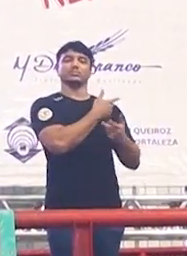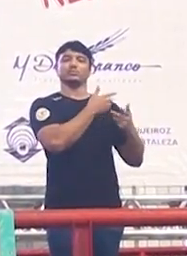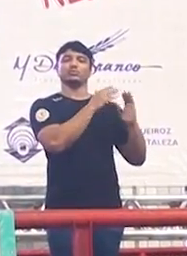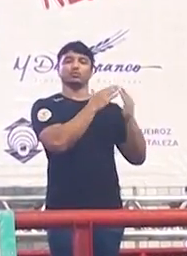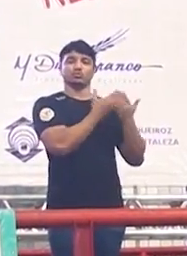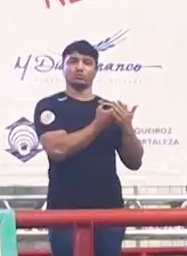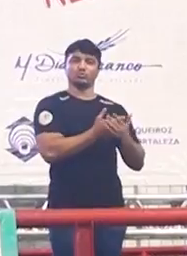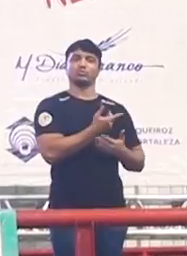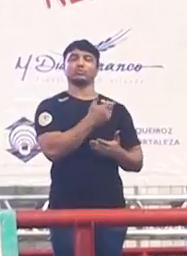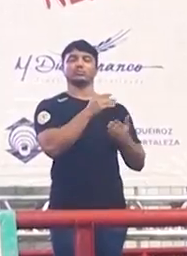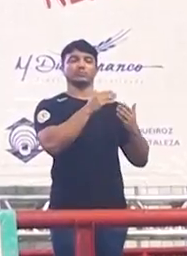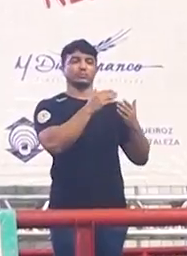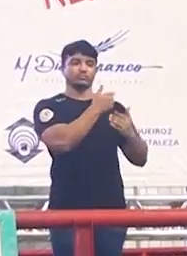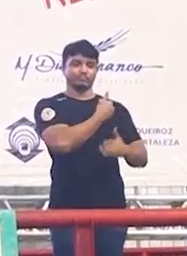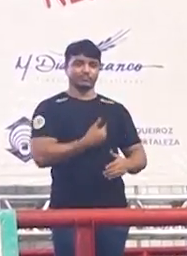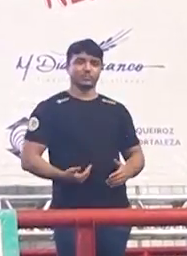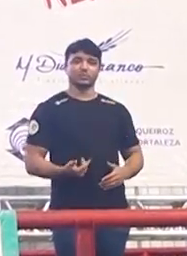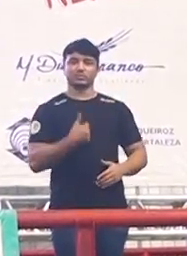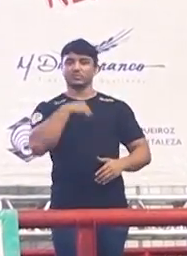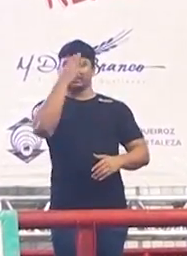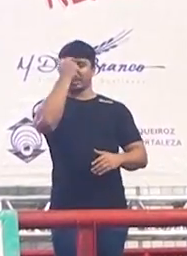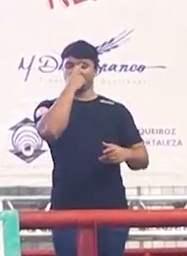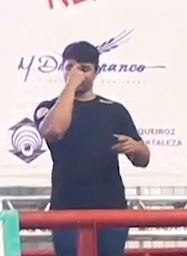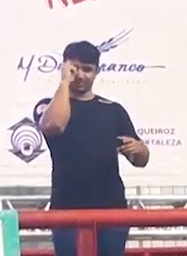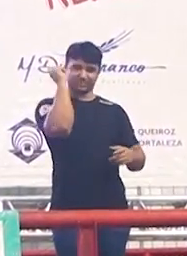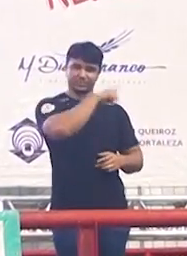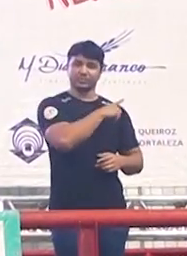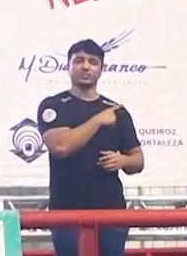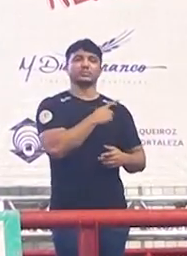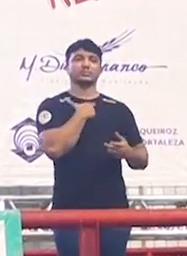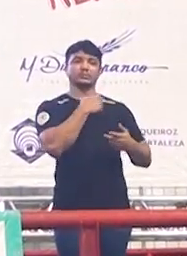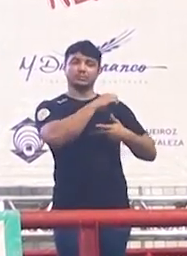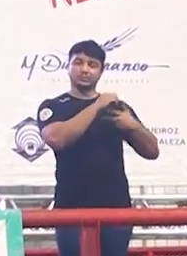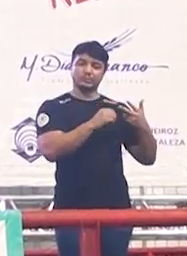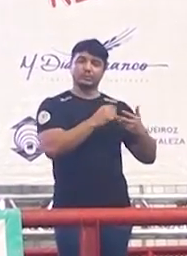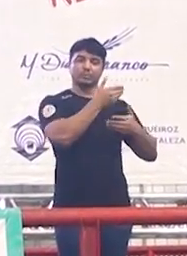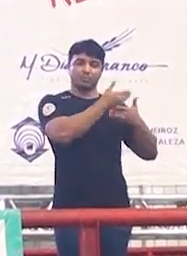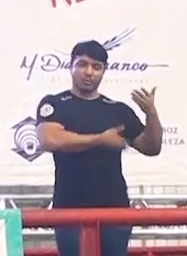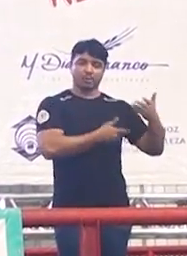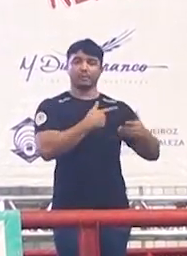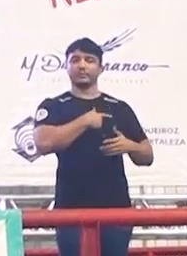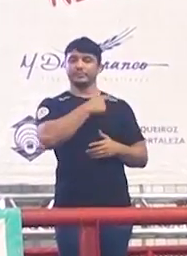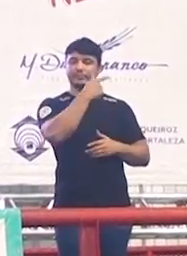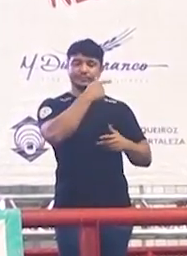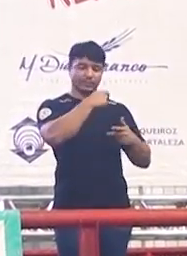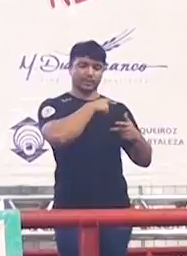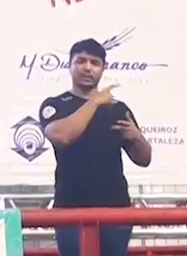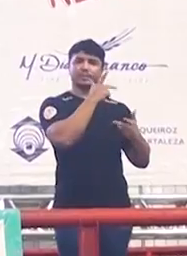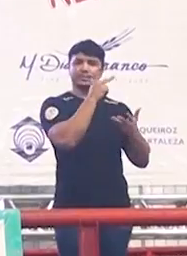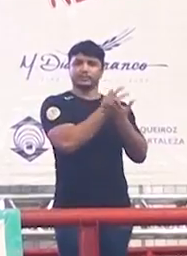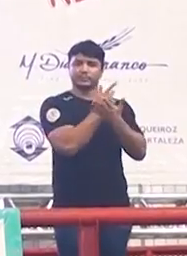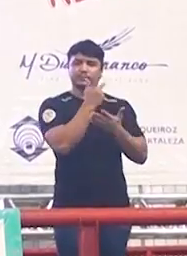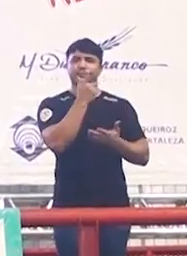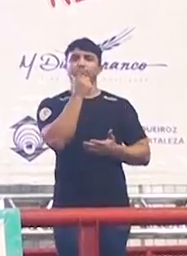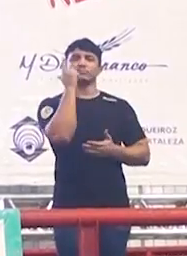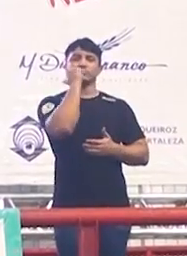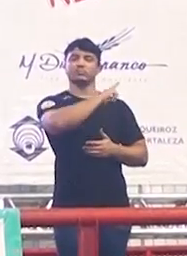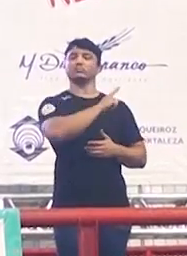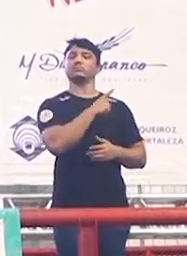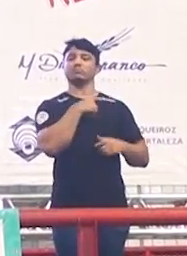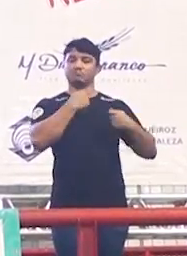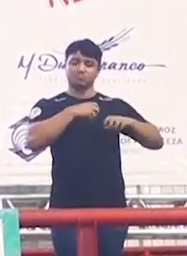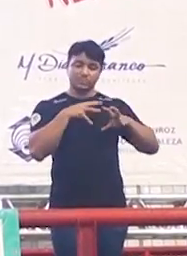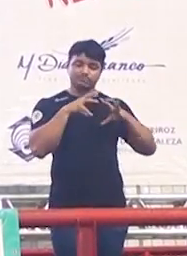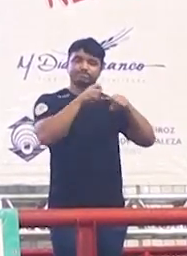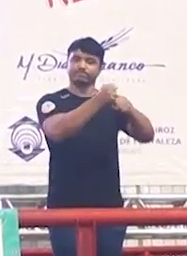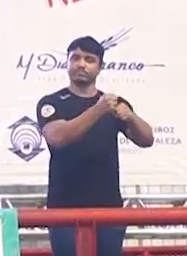sei como é difícil concorrer com o pessoal da escola particular, sei que as chances são poucas e que quando essas chances aparecem a gente deve agarrar